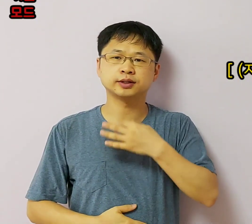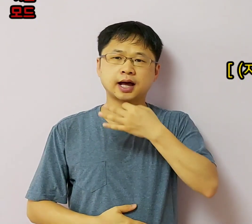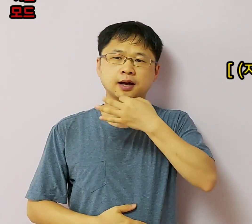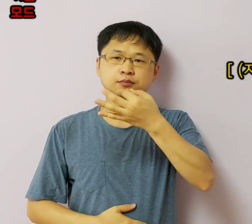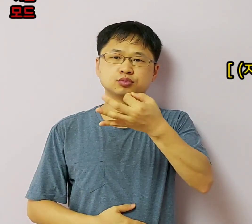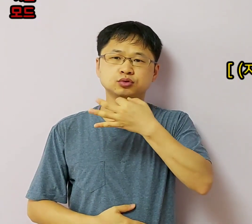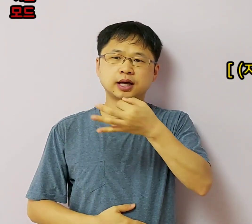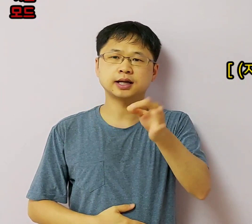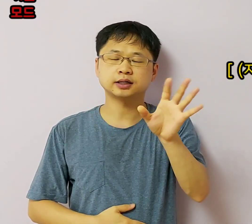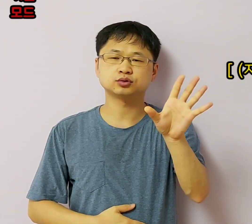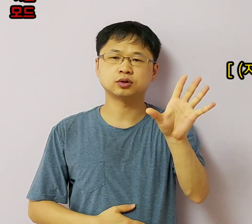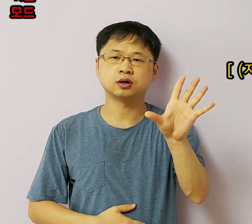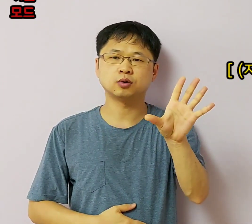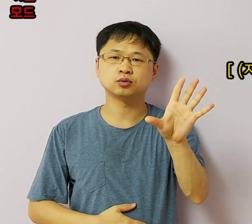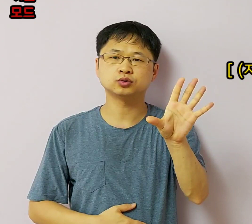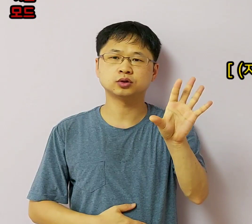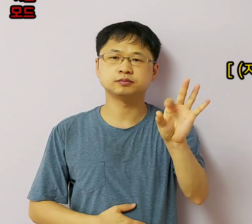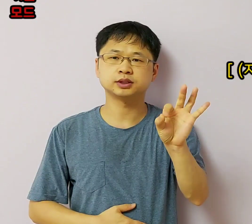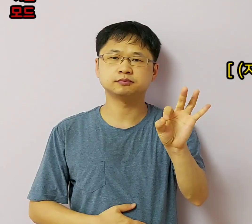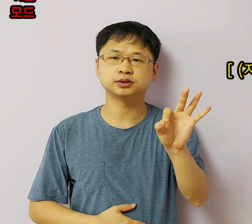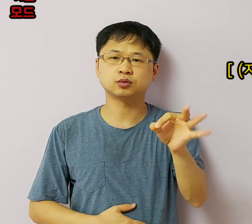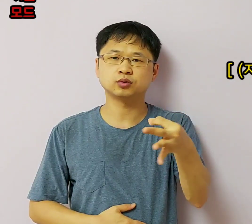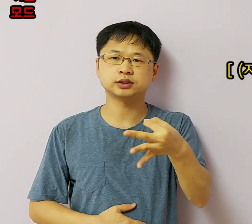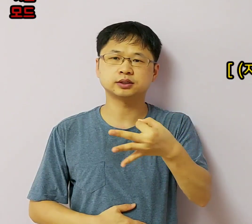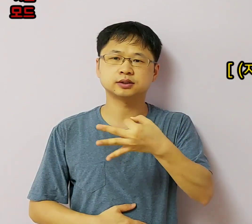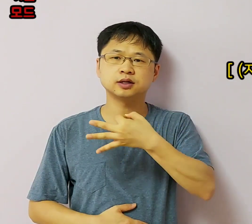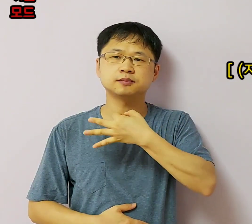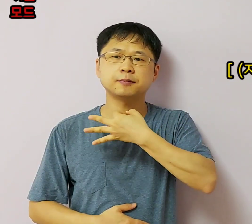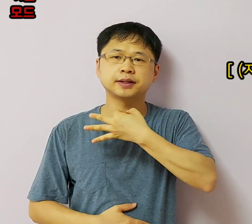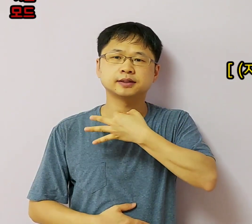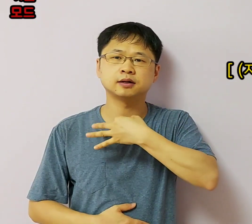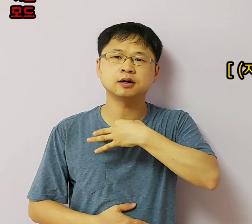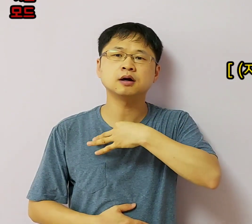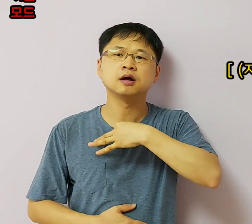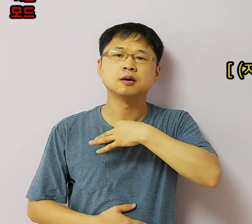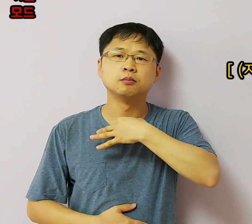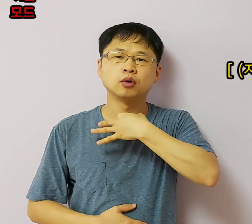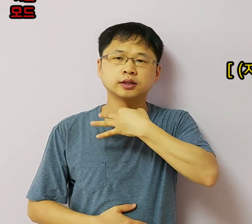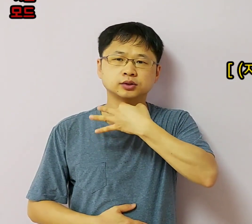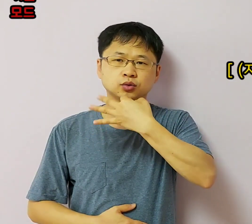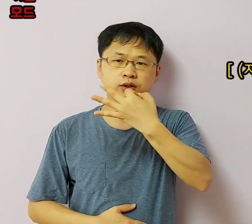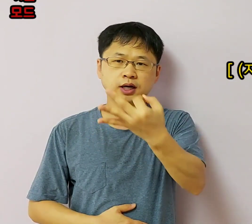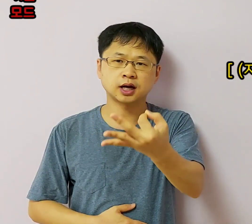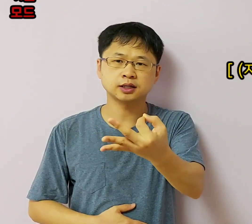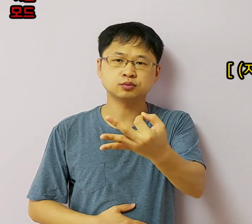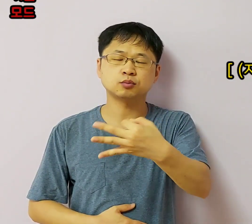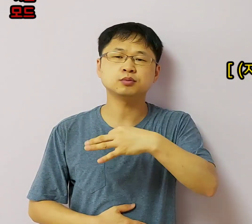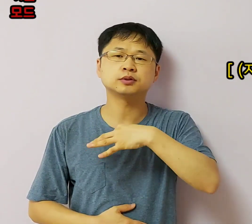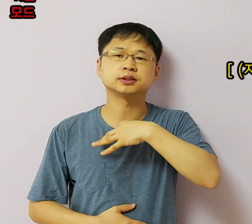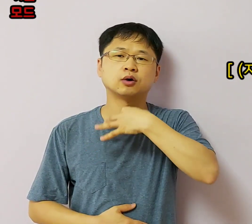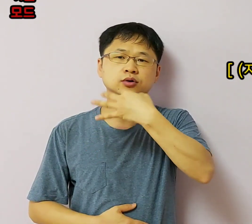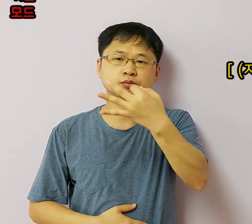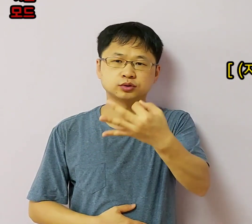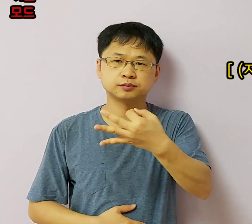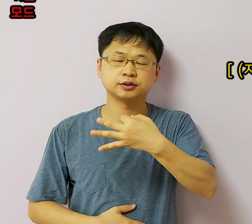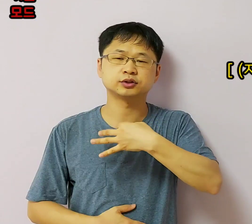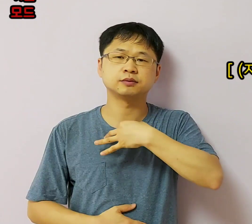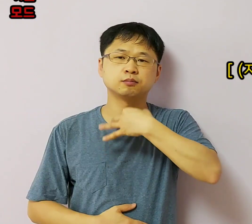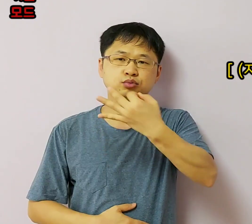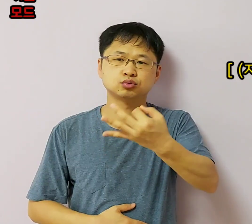불러본다. 부르다라는 수어 오른손 엄지검지로 고리 지어서 입 앞에서 목에서 소리가 입으로 뿜어져 나오는 모습 해주시면